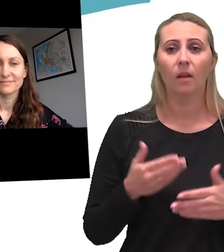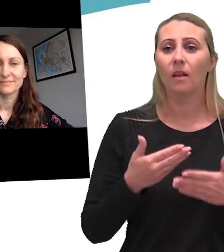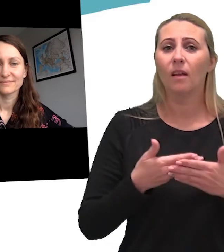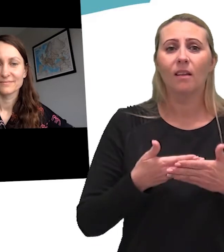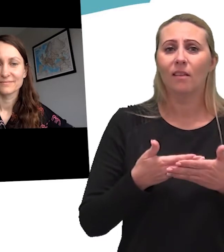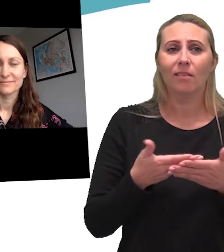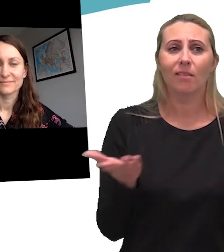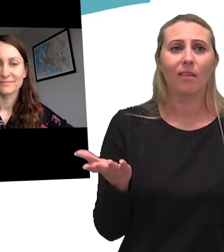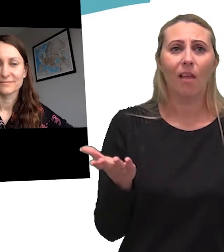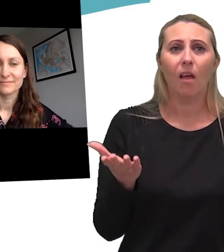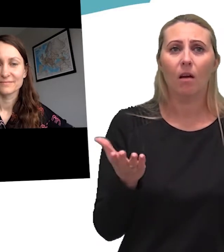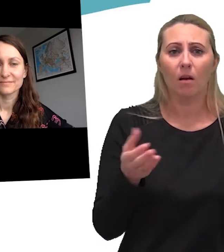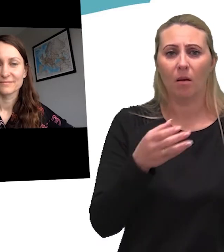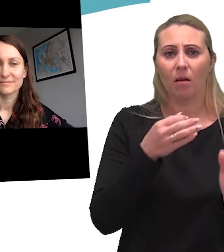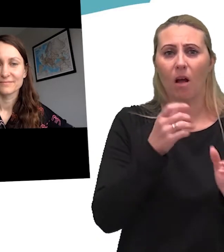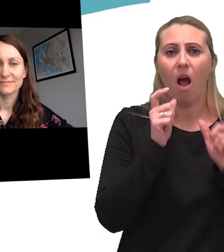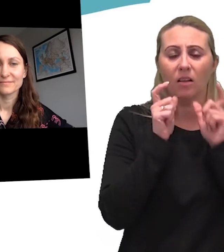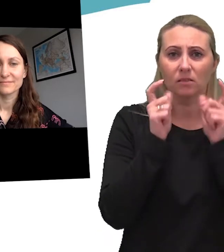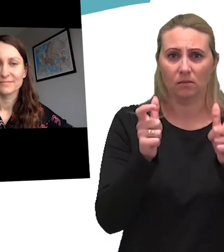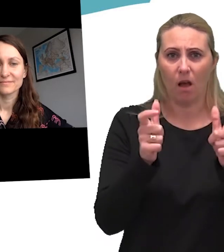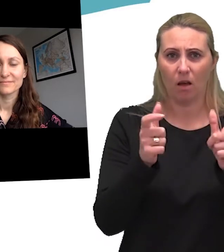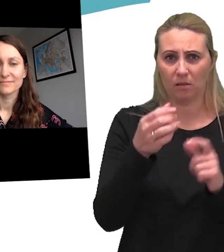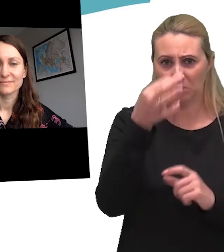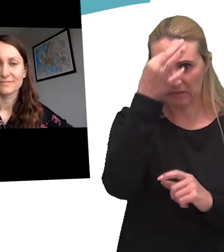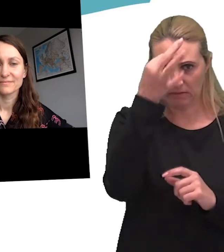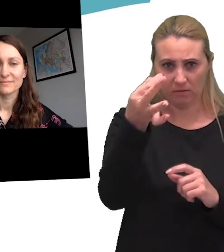Nėra tokio labai konkretų.